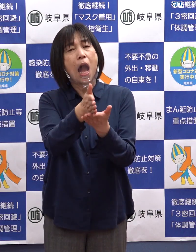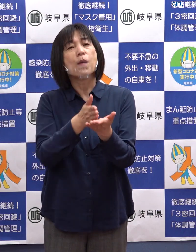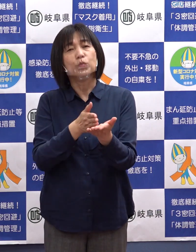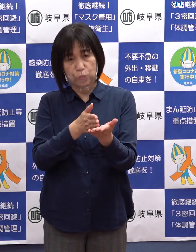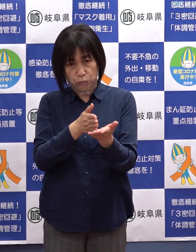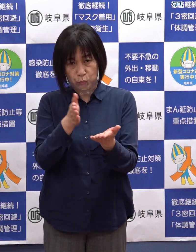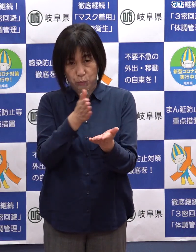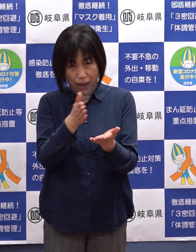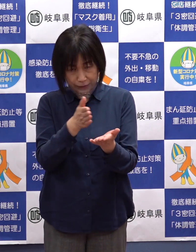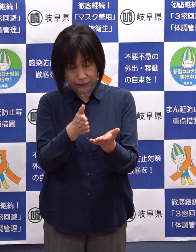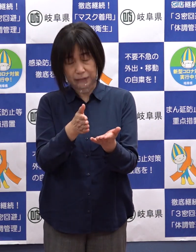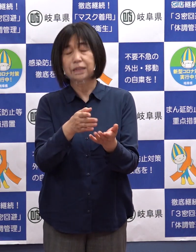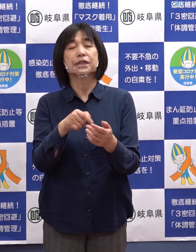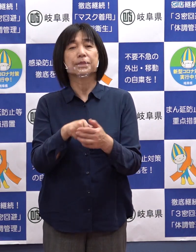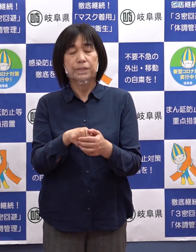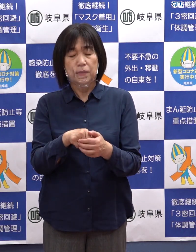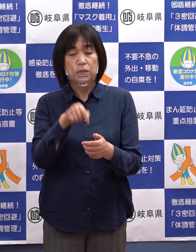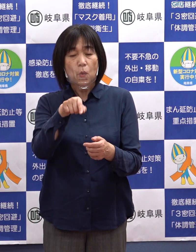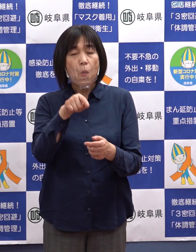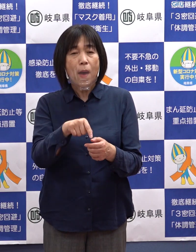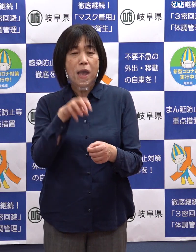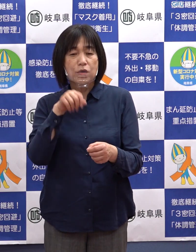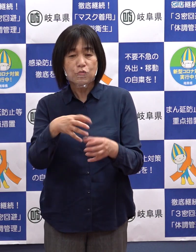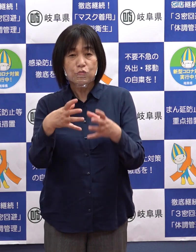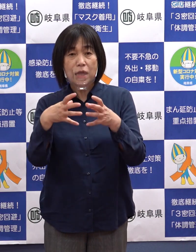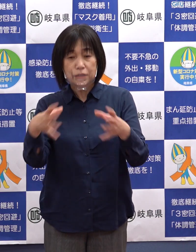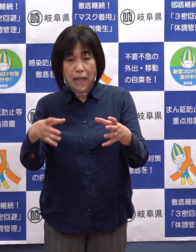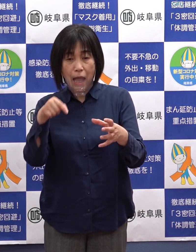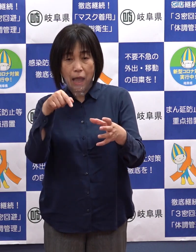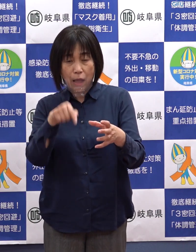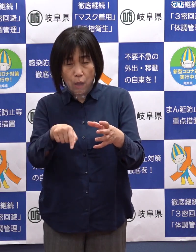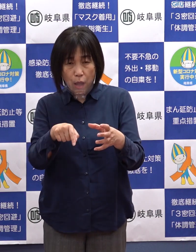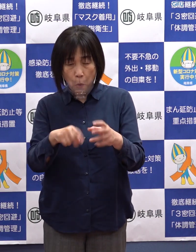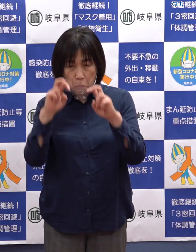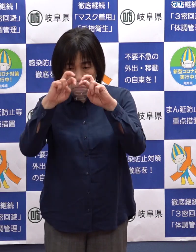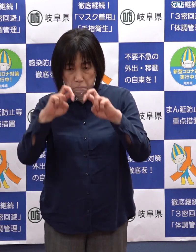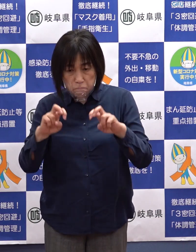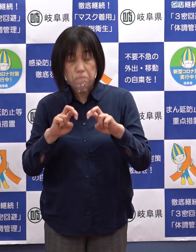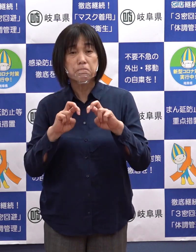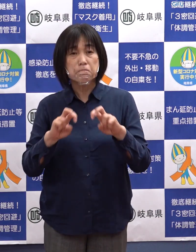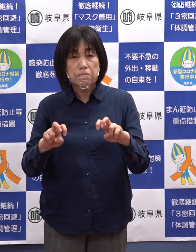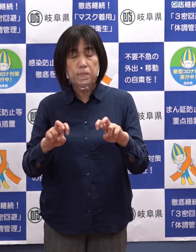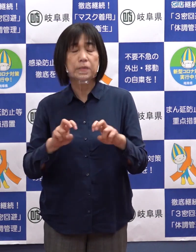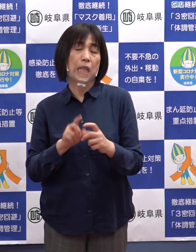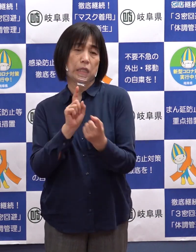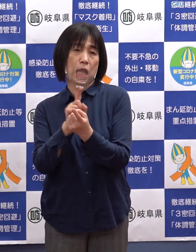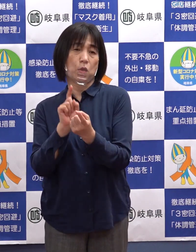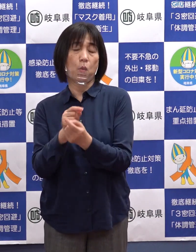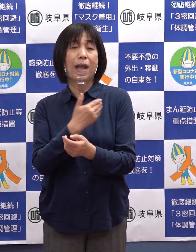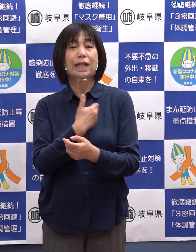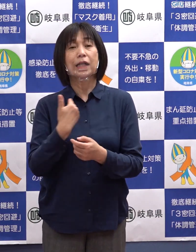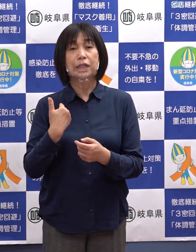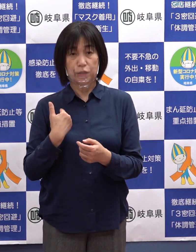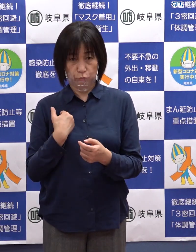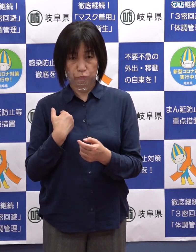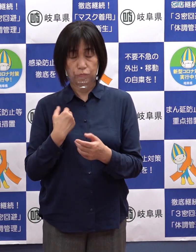、それはそれで、まあ、クラスターを追いかけていくといういつものアプローチでですね、やっていけるわけですけども、そうで